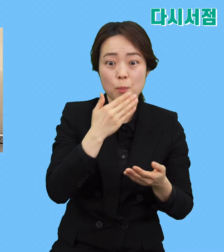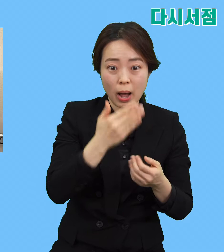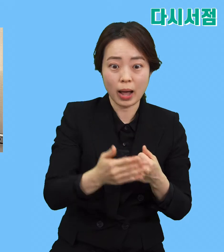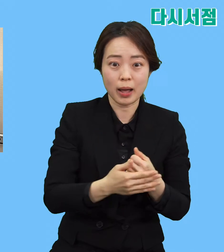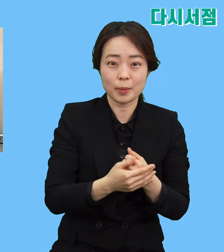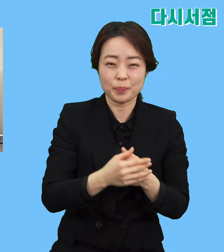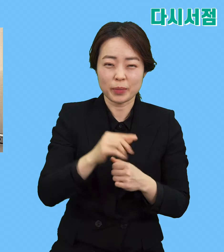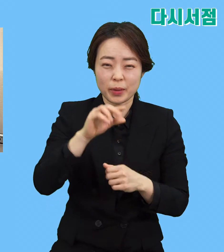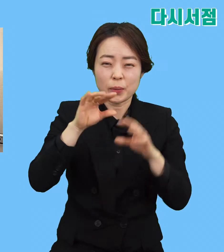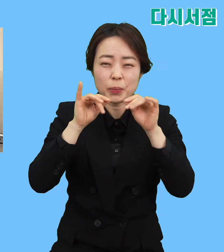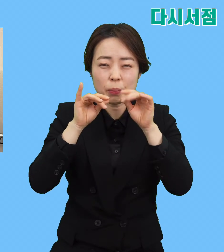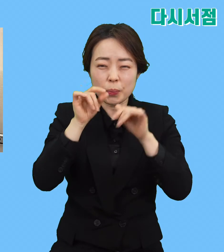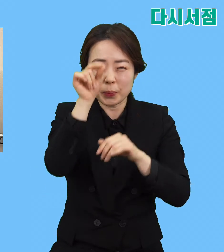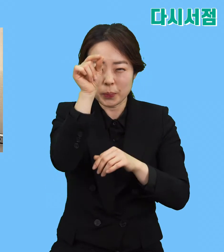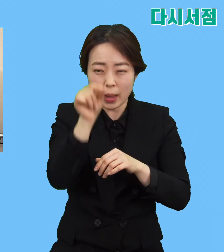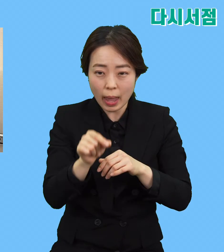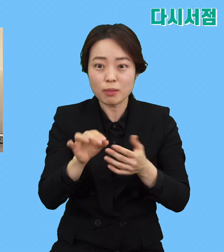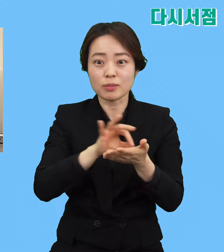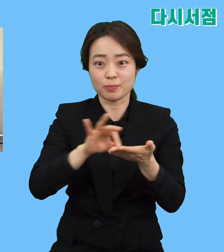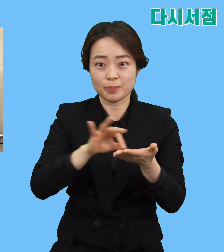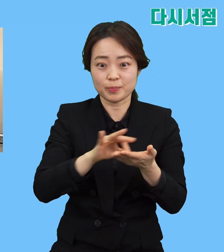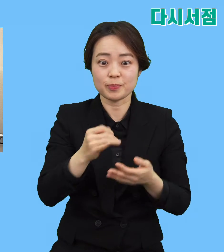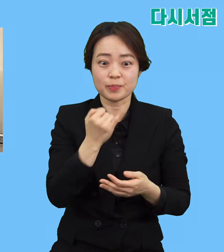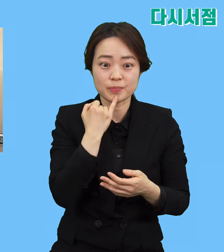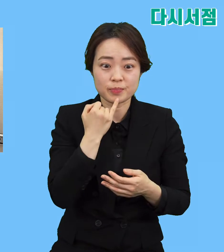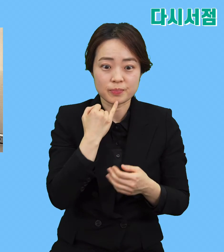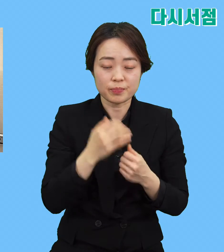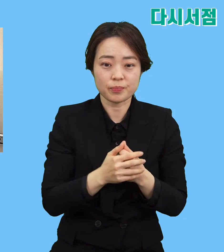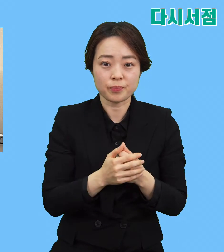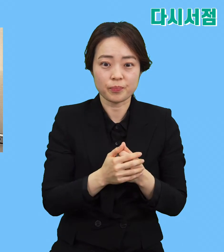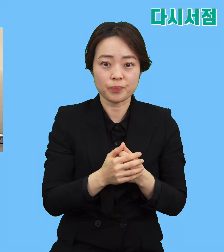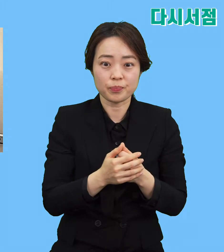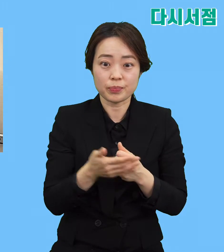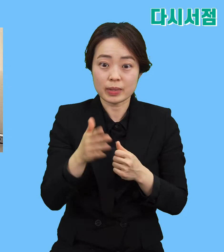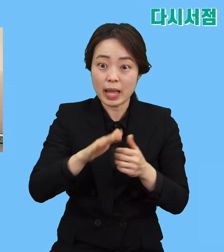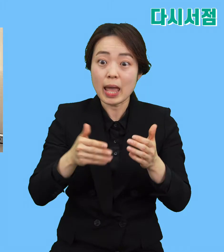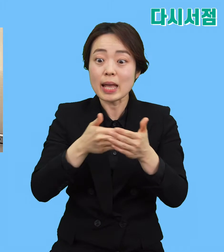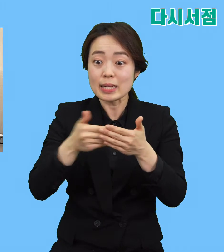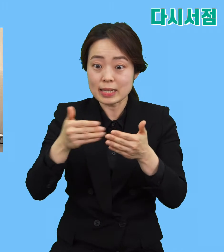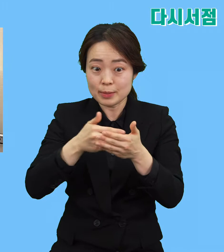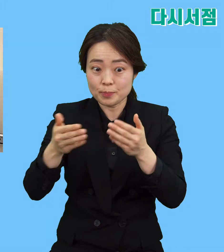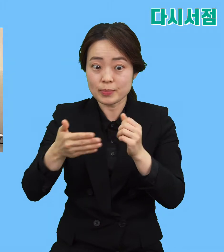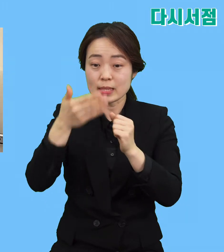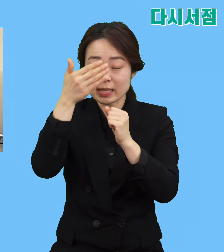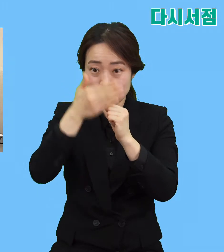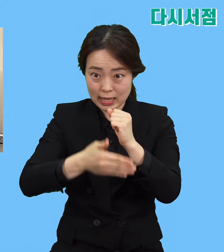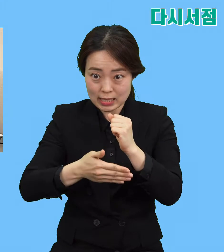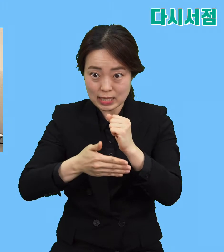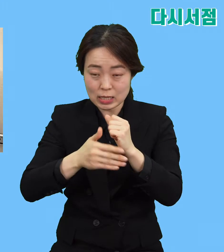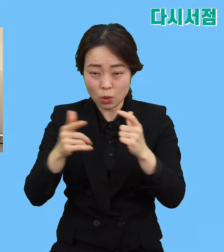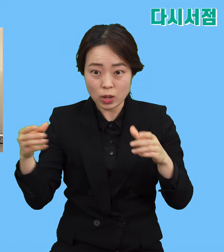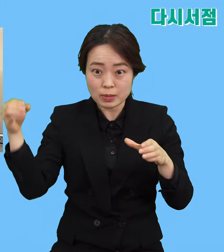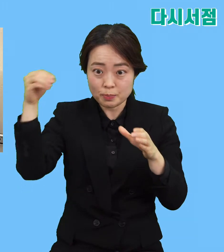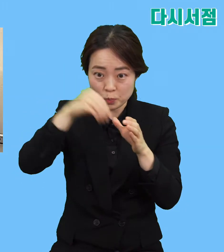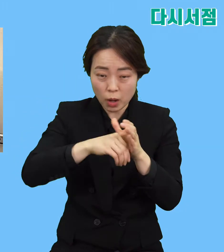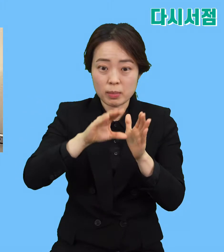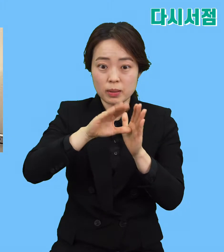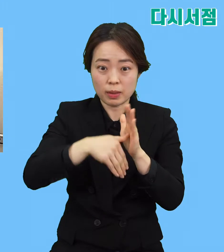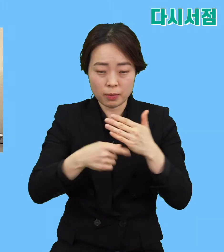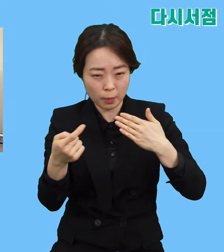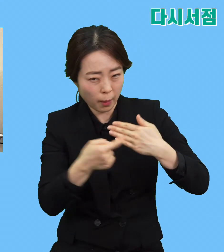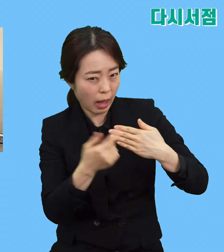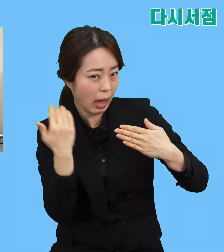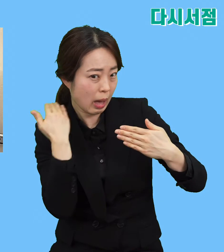조금 얇은 경우도 괜찮습니다. 하지만 그림이 들어가는 경우에는 그림이나 사진이 비칠 수가